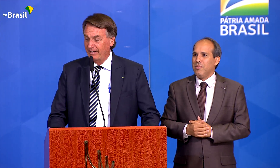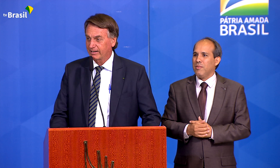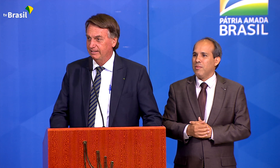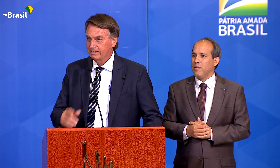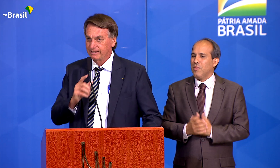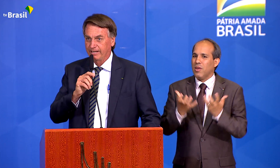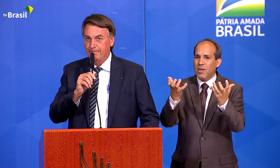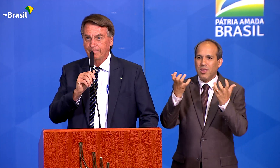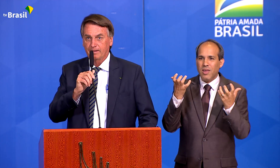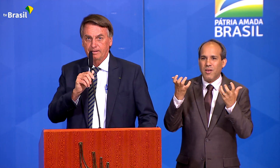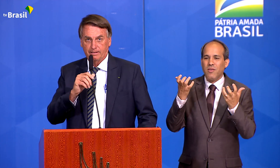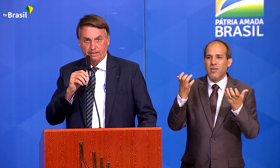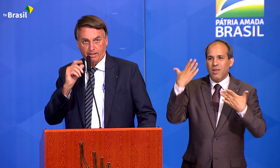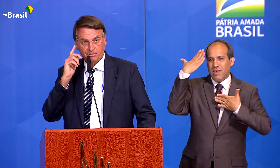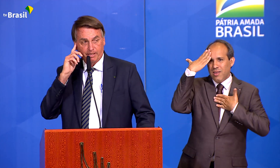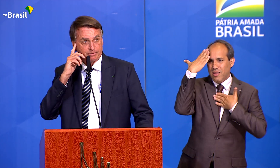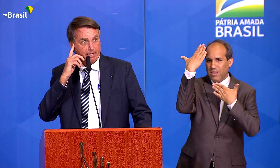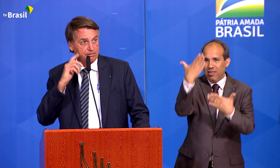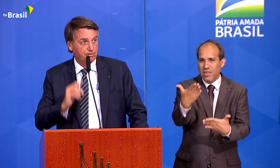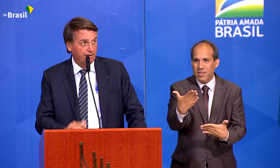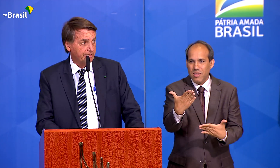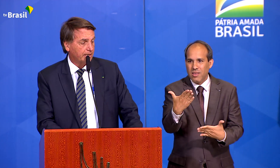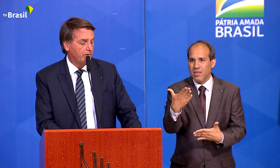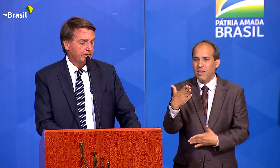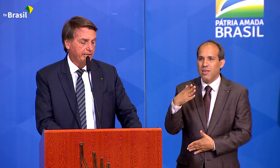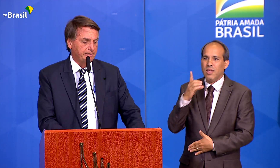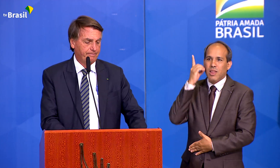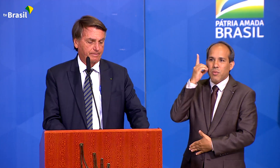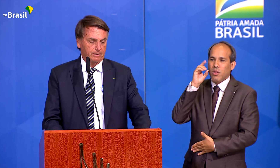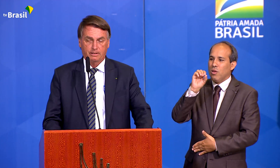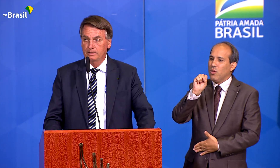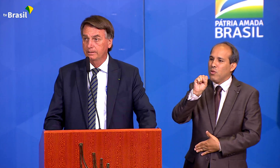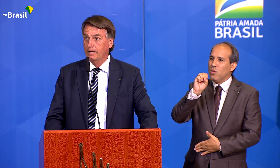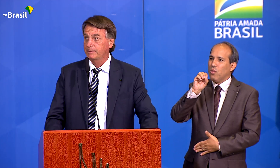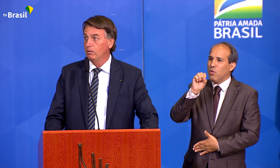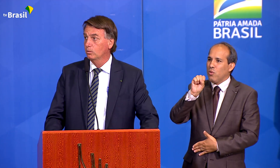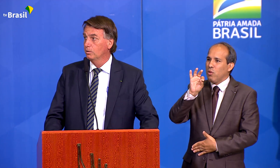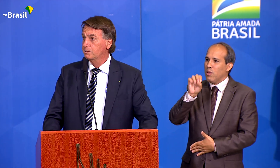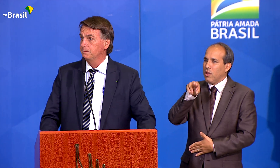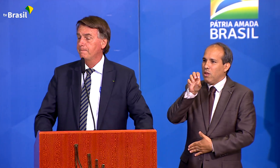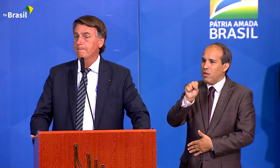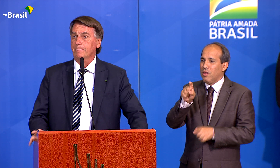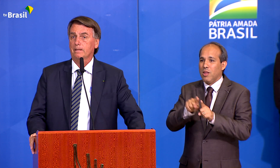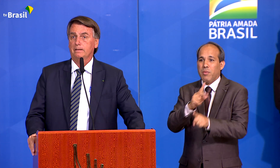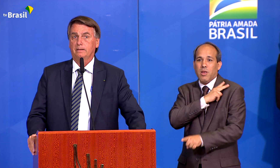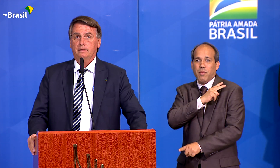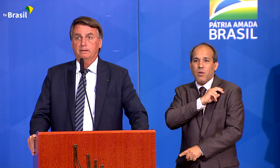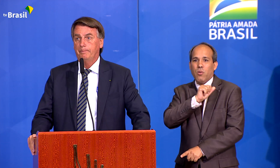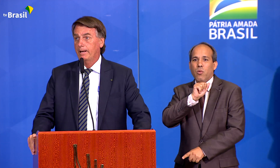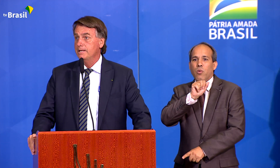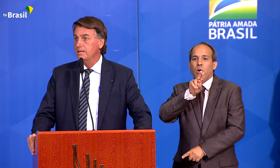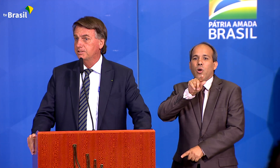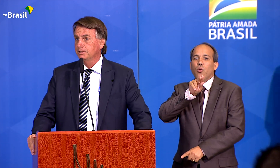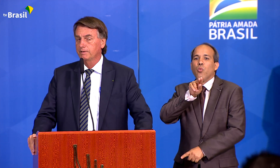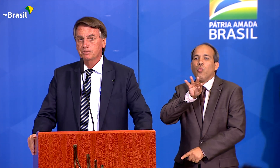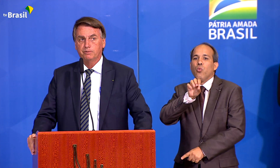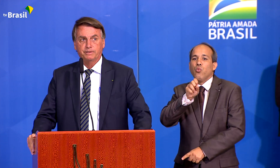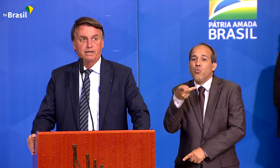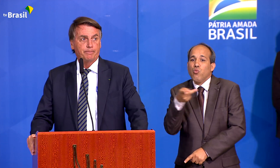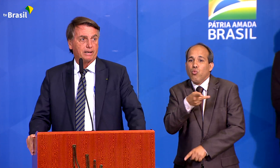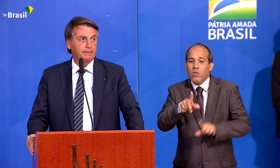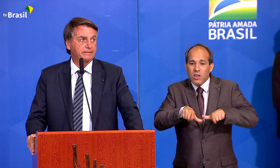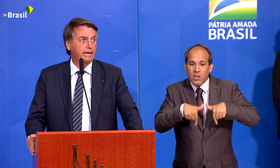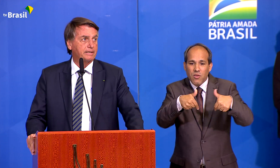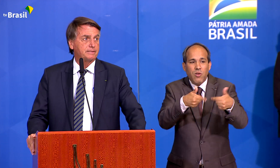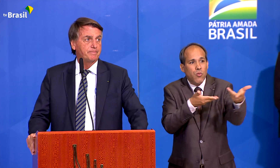eu quero agradecer aos deputados sócia Cavalcante e Capitão Augusto 13 se